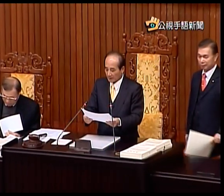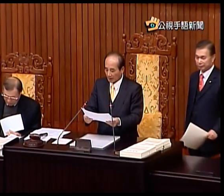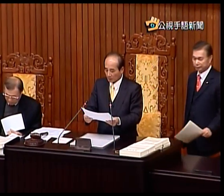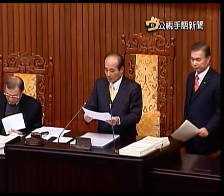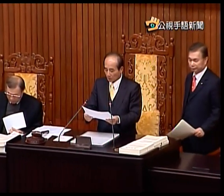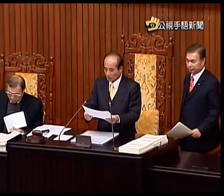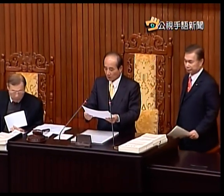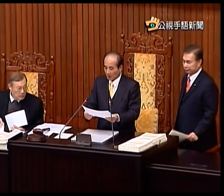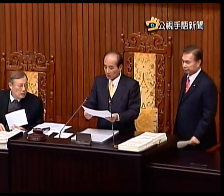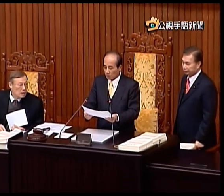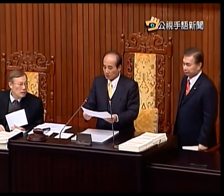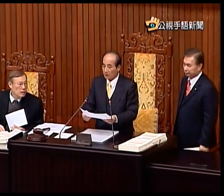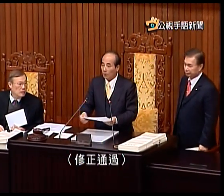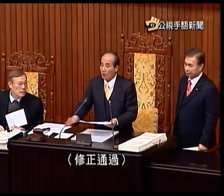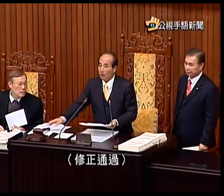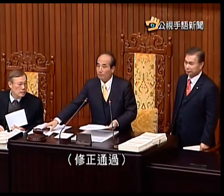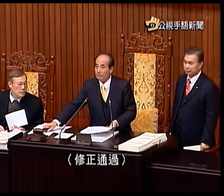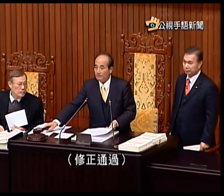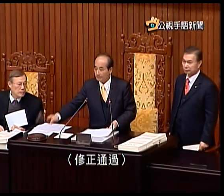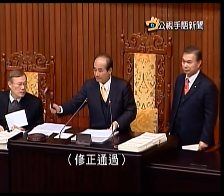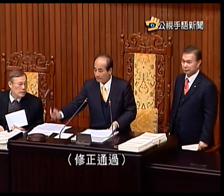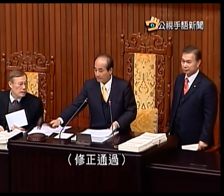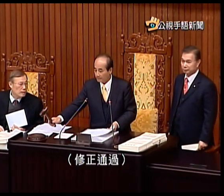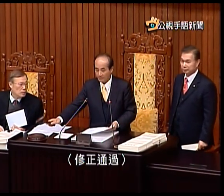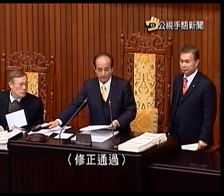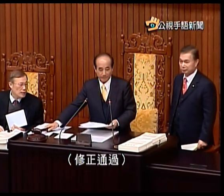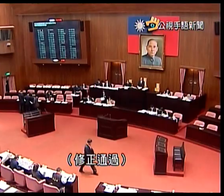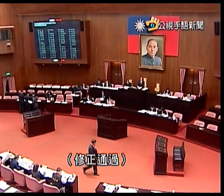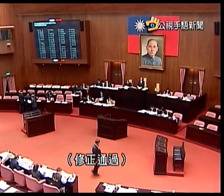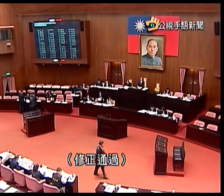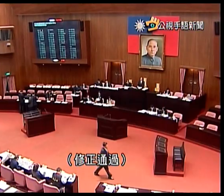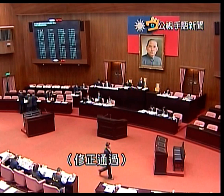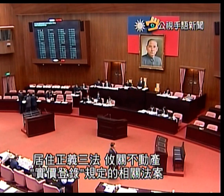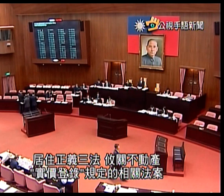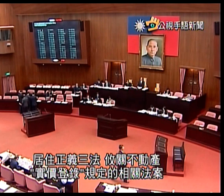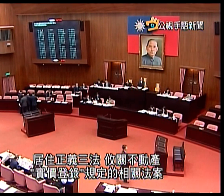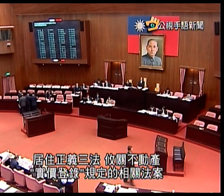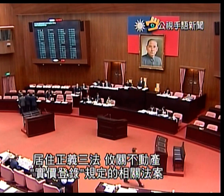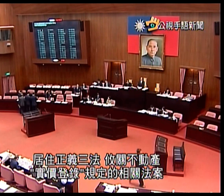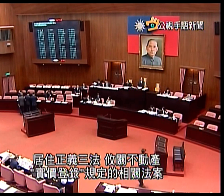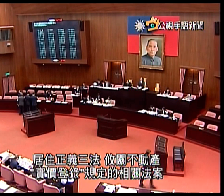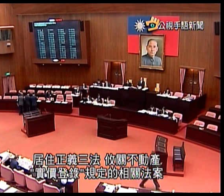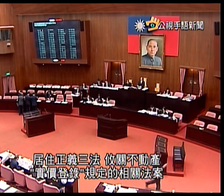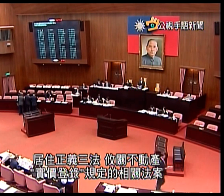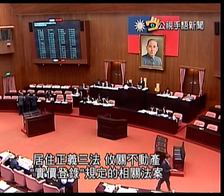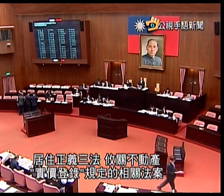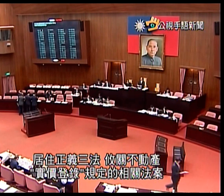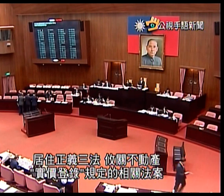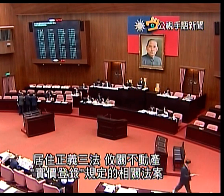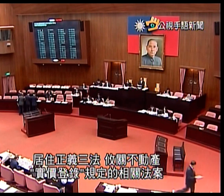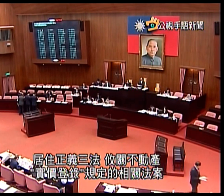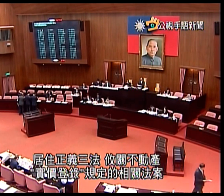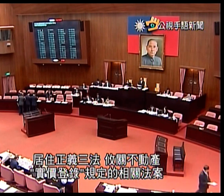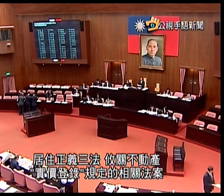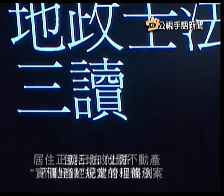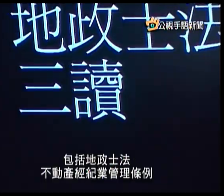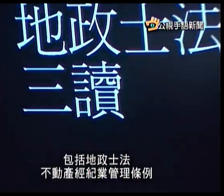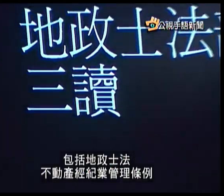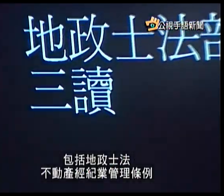87条条文修正通过。 居住正义三法有关不动产实价登录规定的相关法案，包括地政事法、